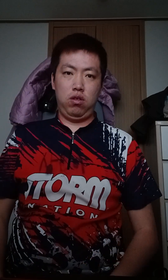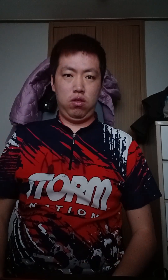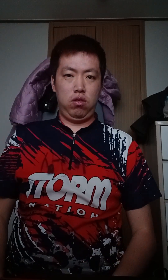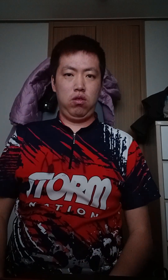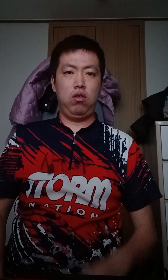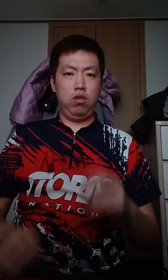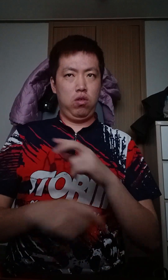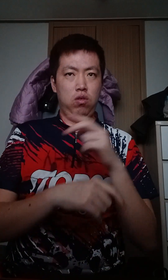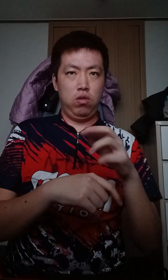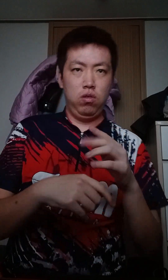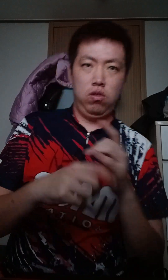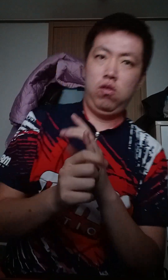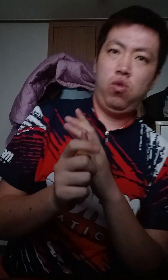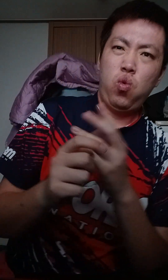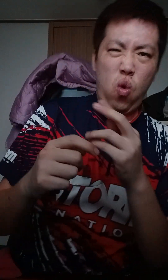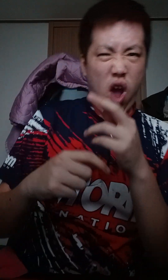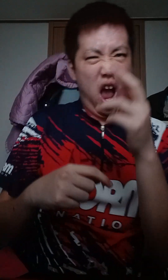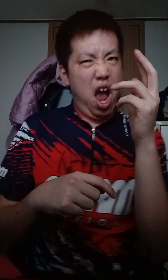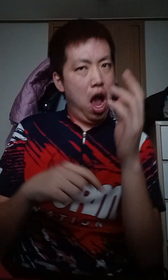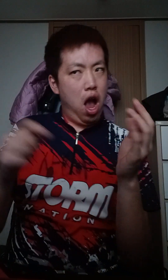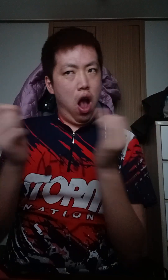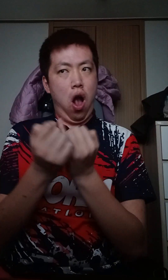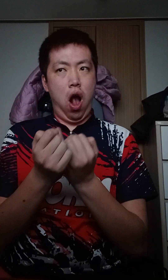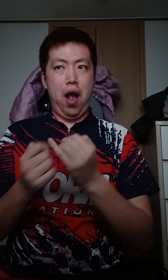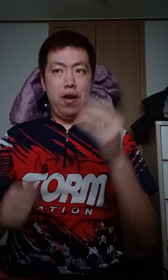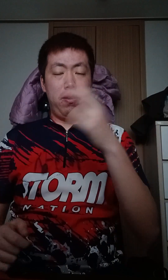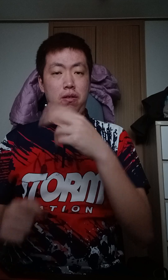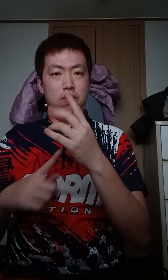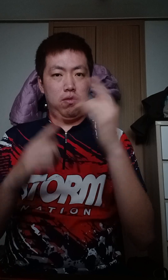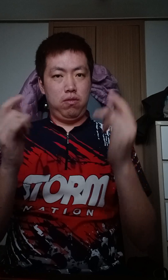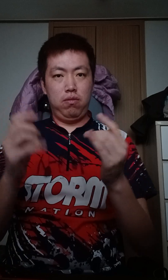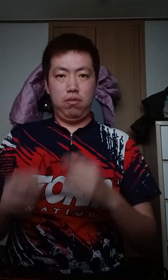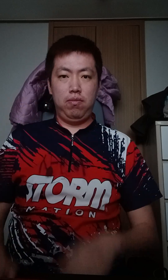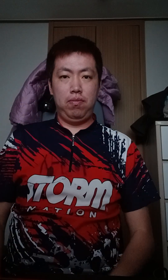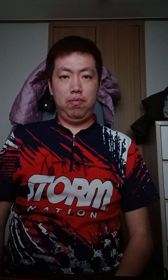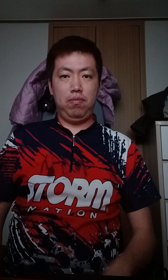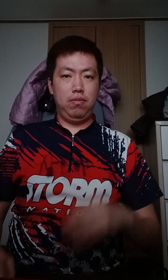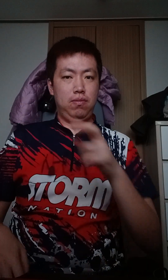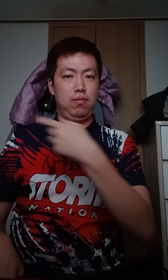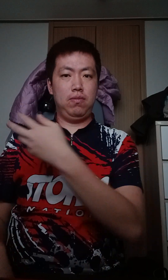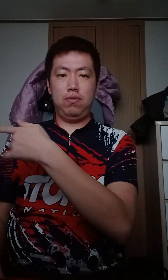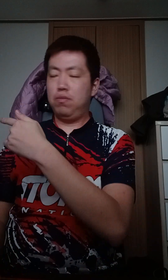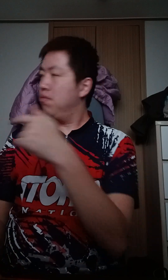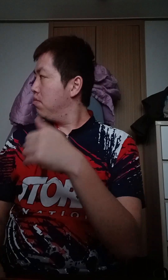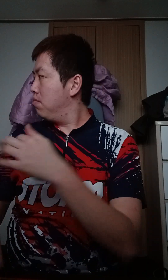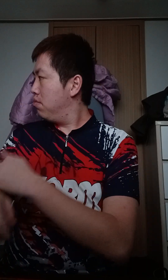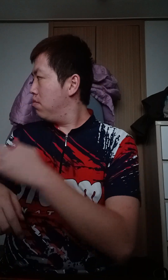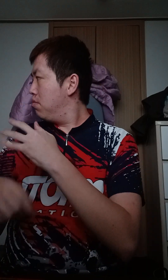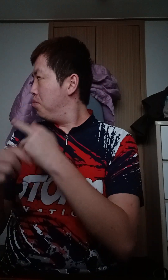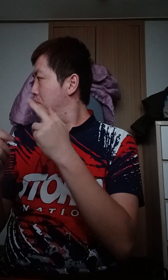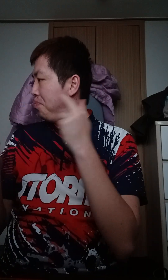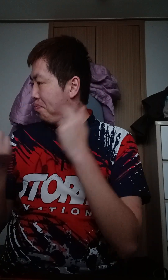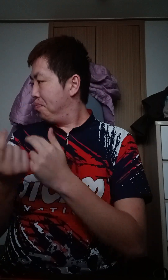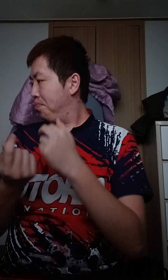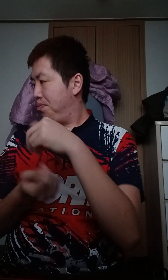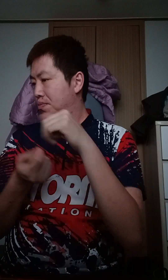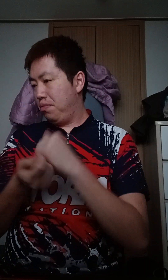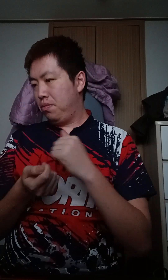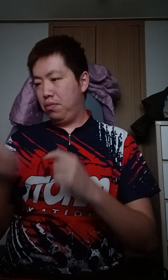소리 이후에 차량을 충격을 하고서는 주유소에 불이 났다가 바로 옆으로 피한 상황이라 혼자도 나올 수